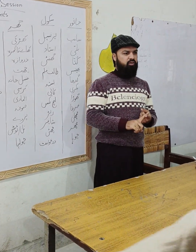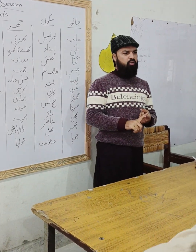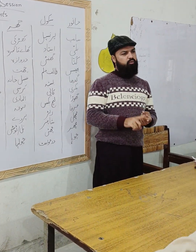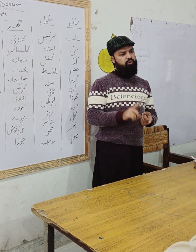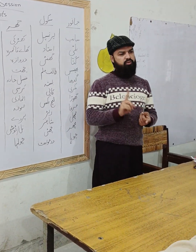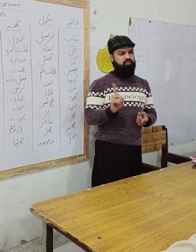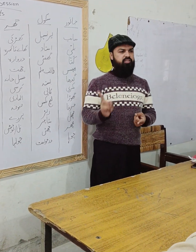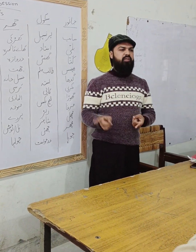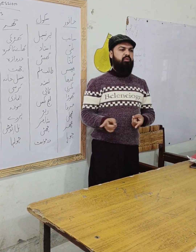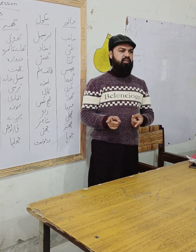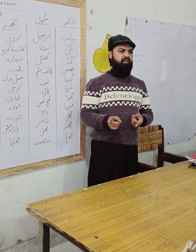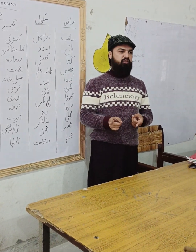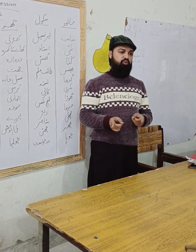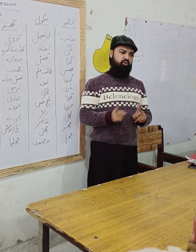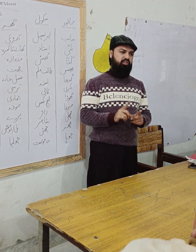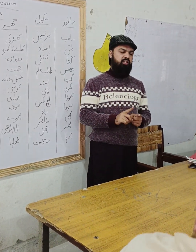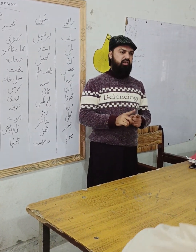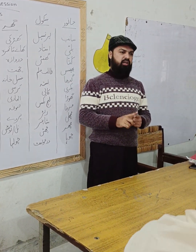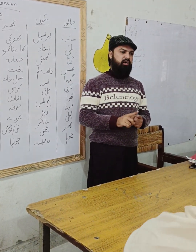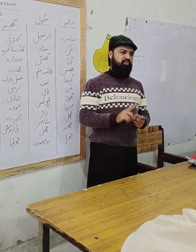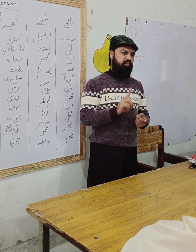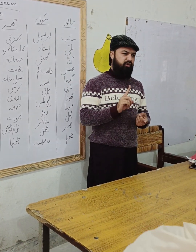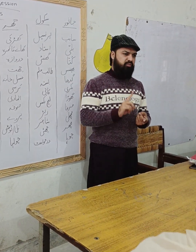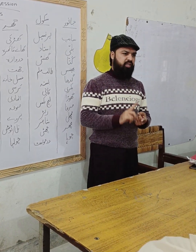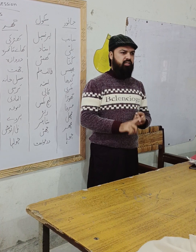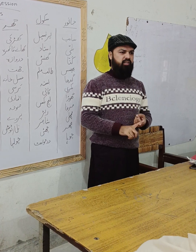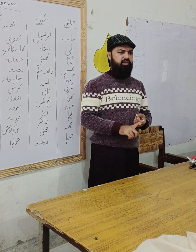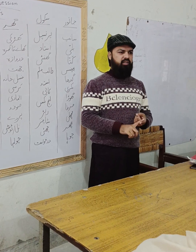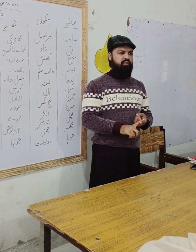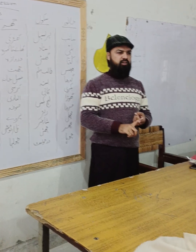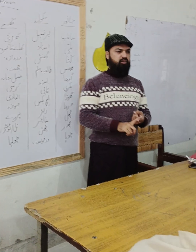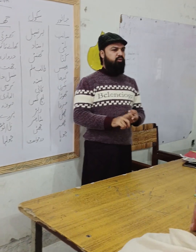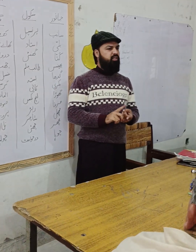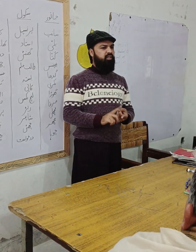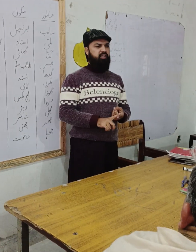वो साइन भी करें, दोनों तरीके। अगर सिर्फ आप साइन करेंगे वो लिखेंगे नहीं